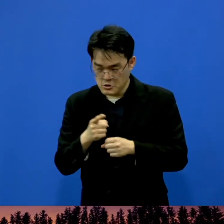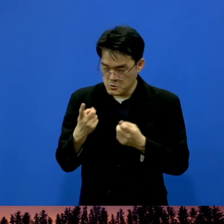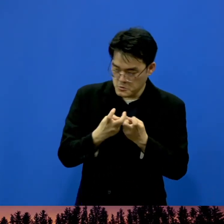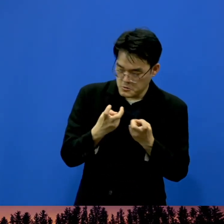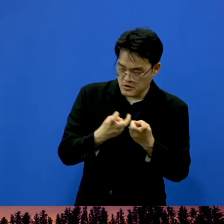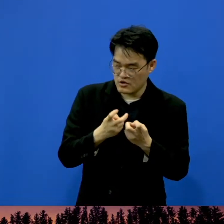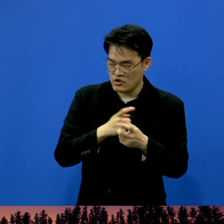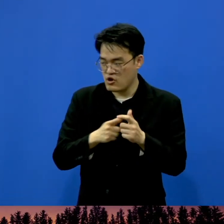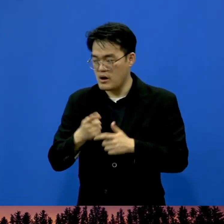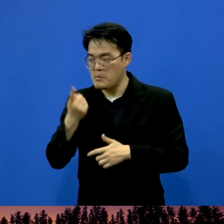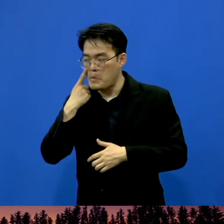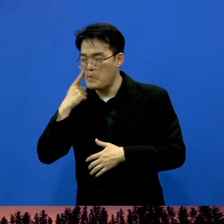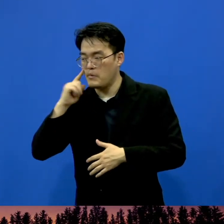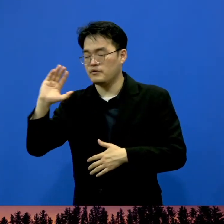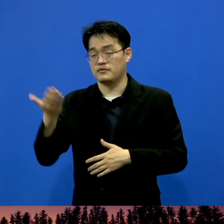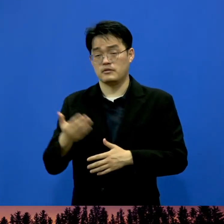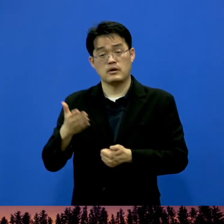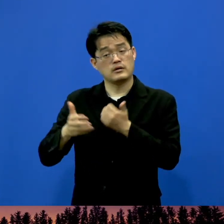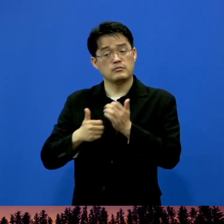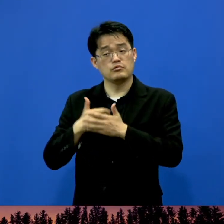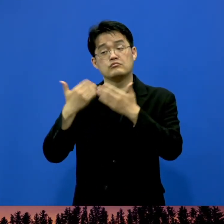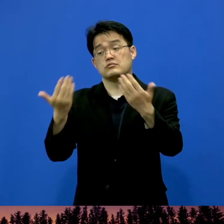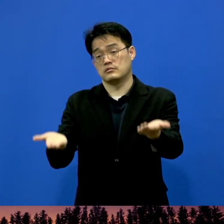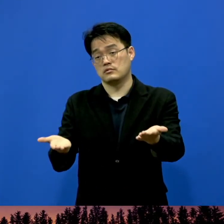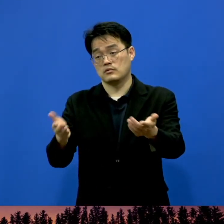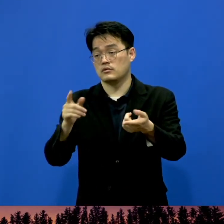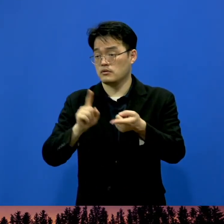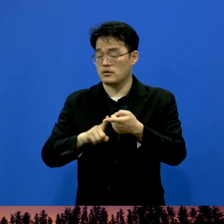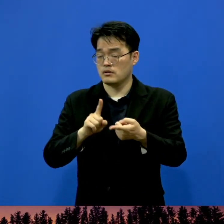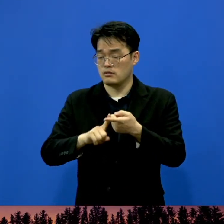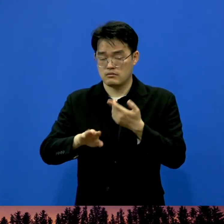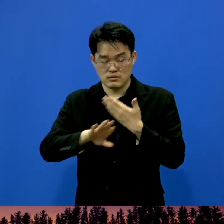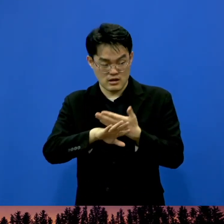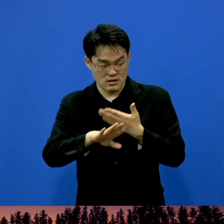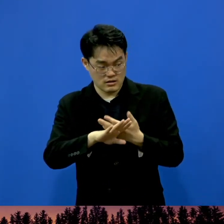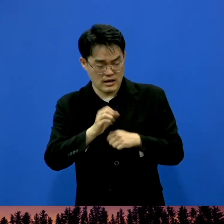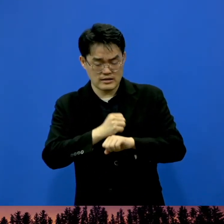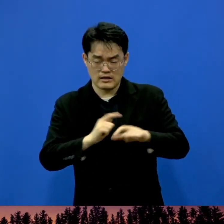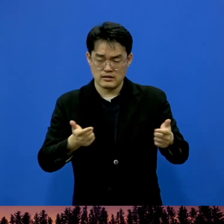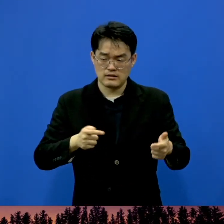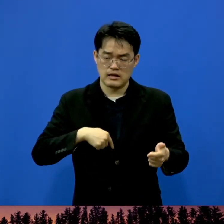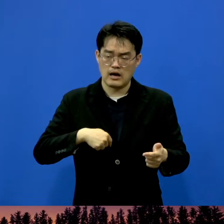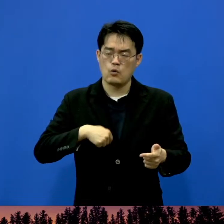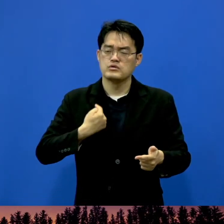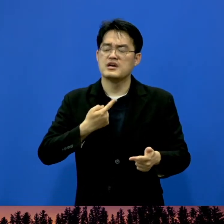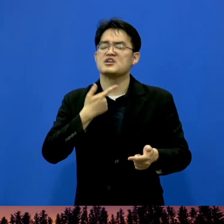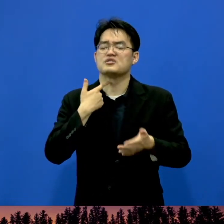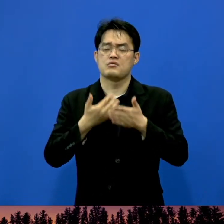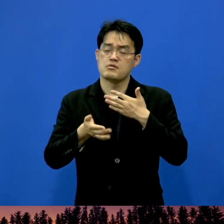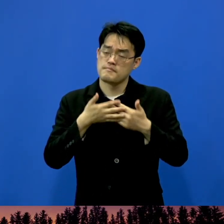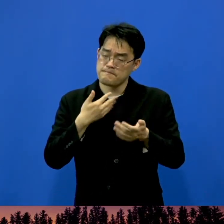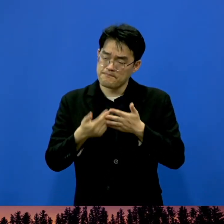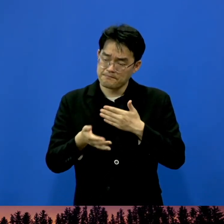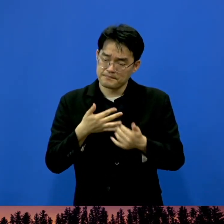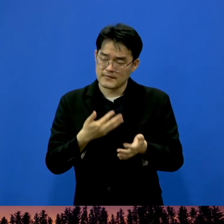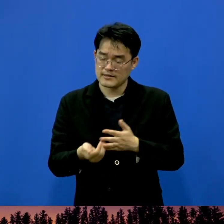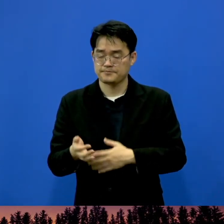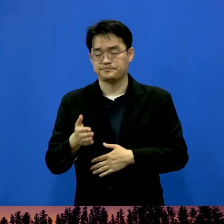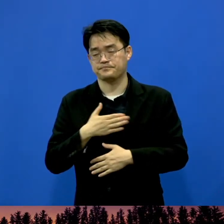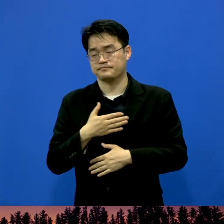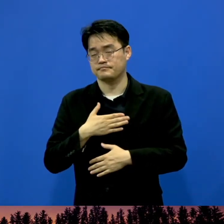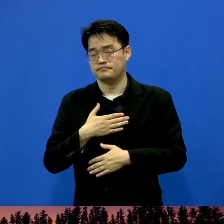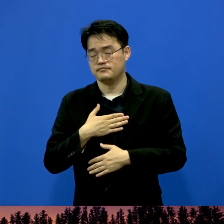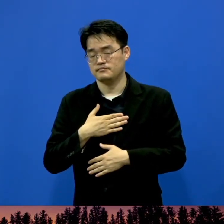여러분, 무엇이든지 하나님이 주신 겁니다. 다른 사람들이 하지 않는 나만의 경험, 나만의